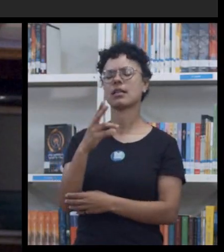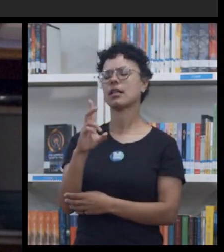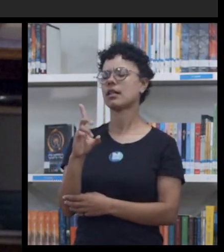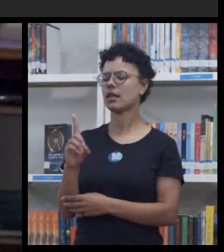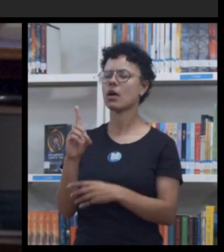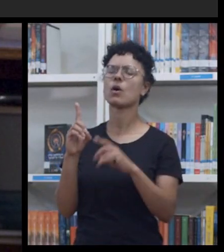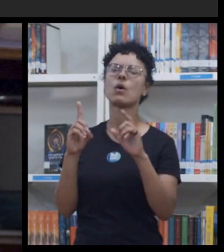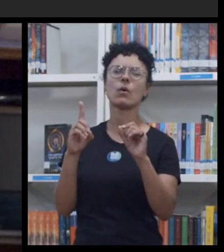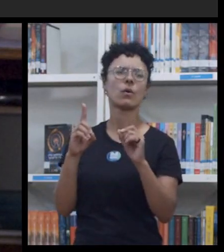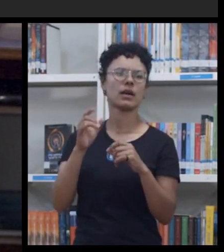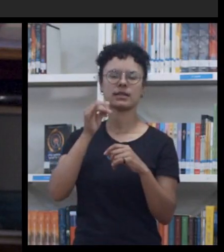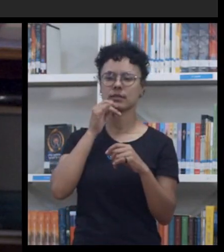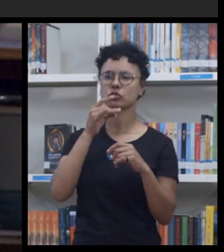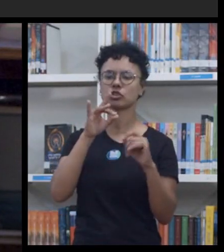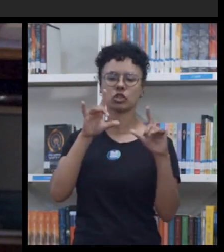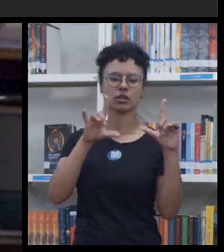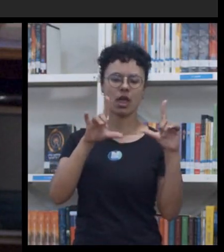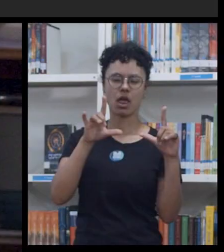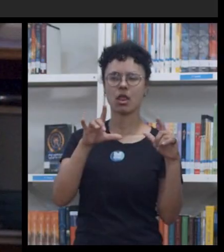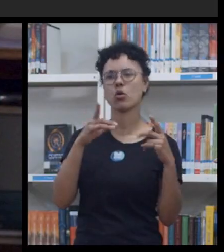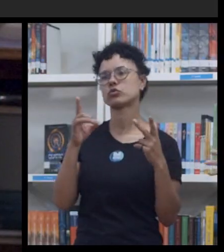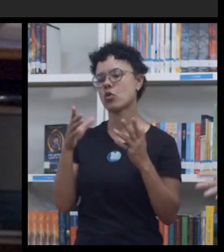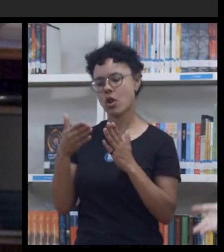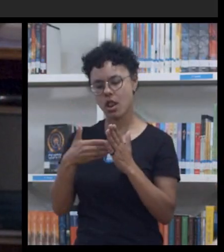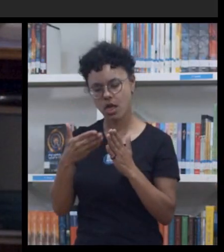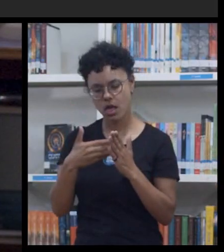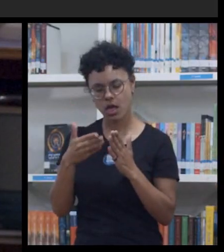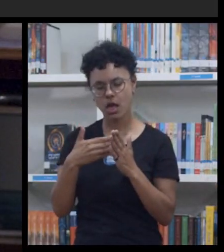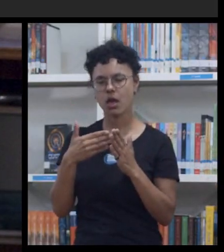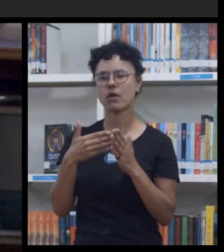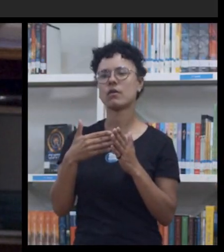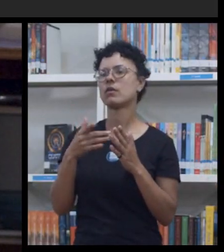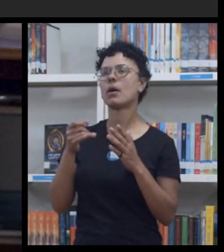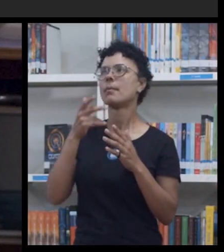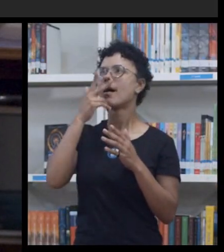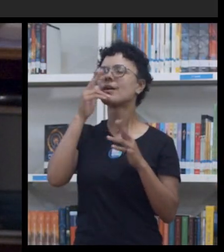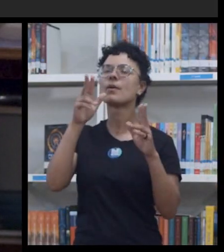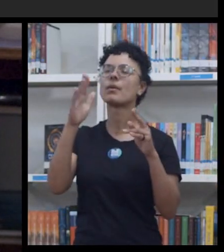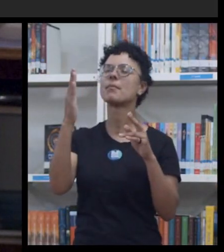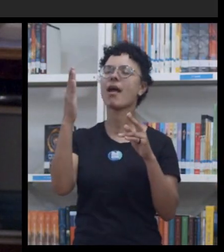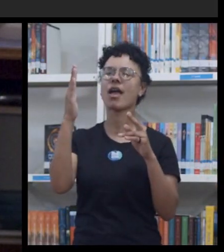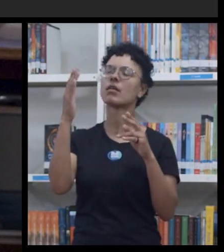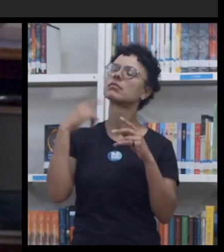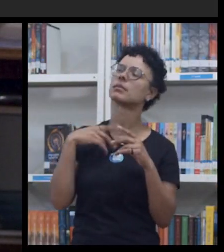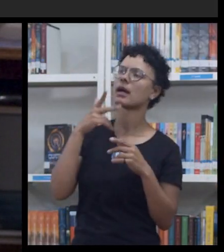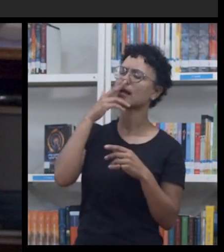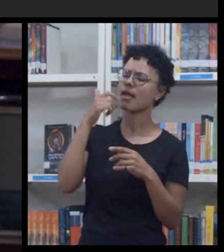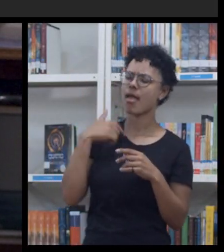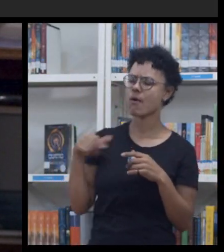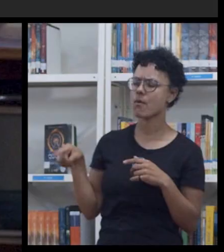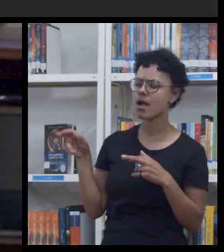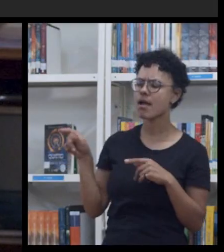se levanta. A gente tem que sair da telinha, a gente tem que sair do papel, a gente tem que se olhar no espelho e falar, se eu fosse